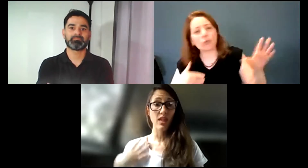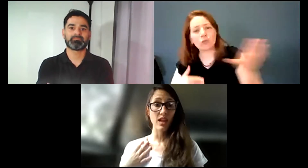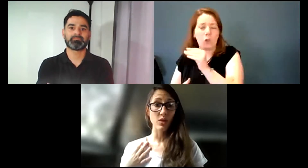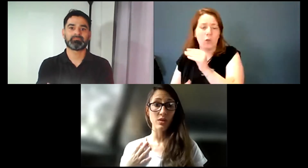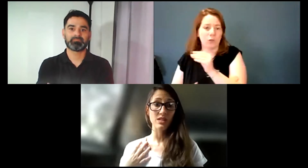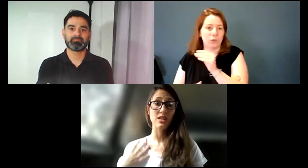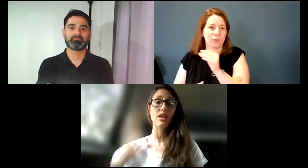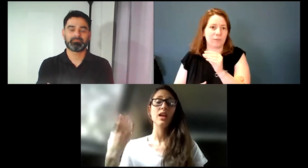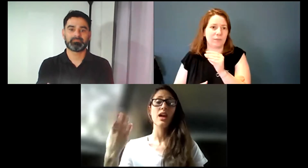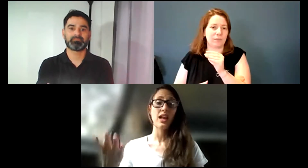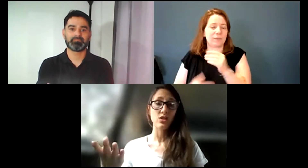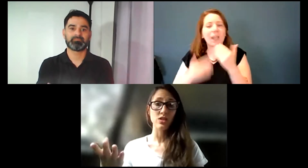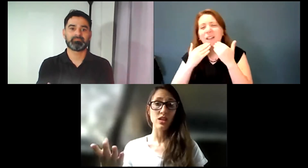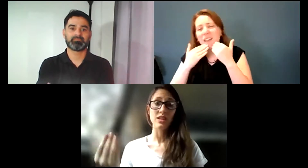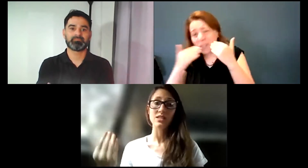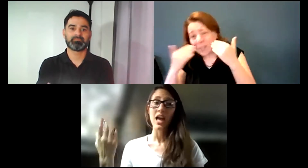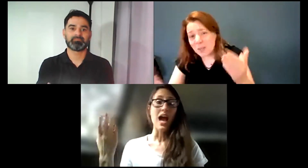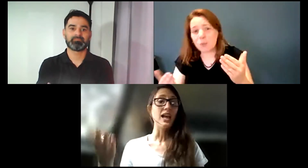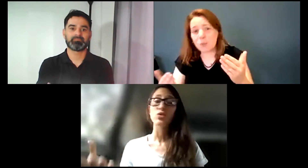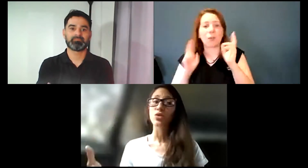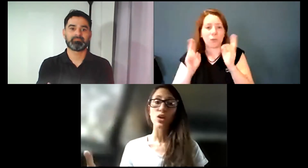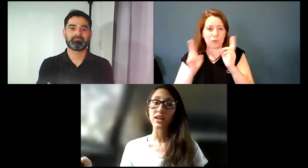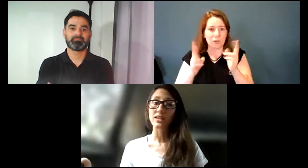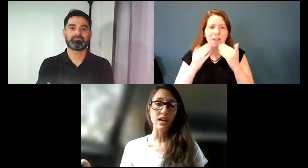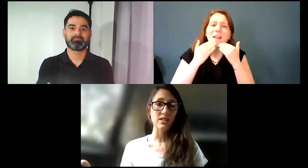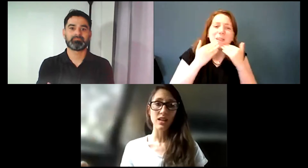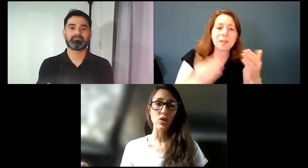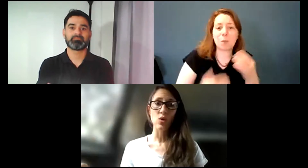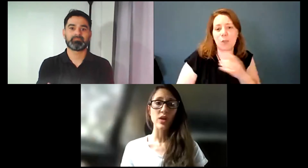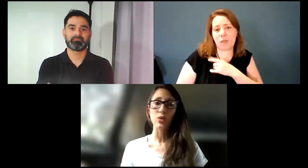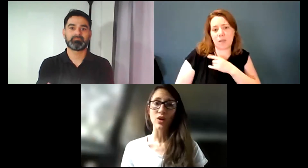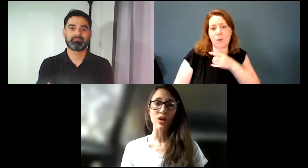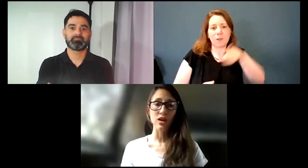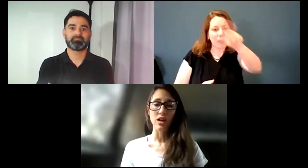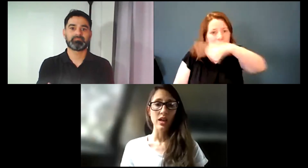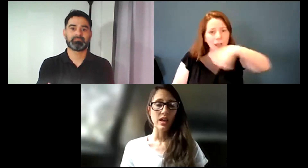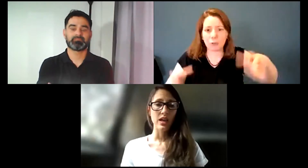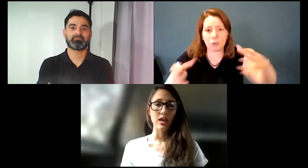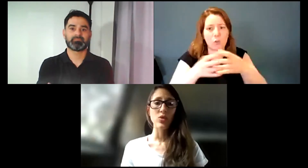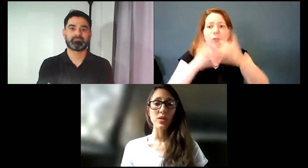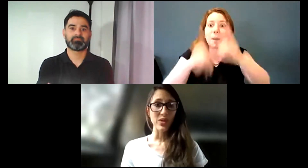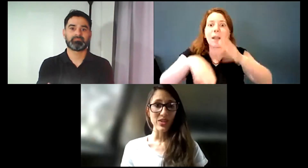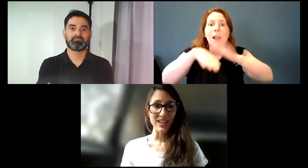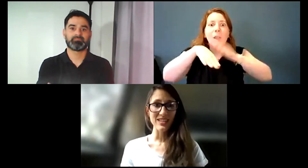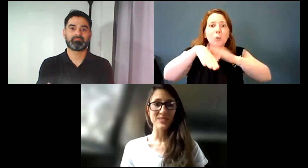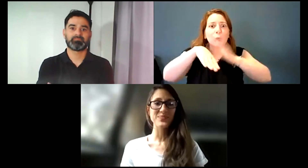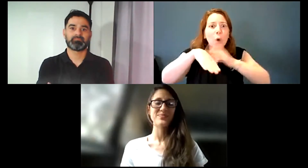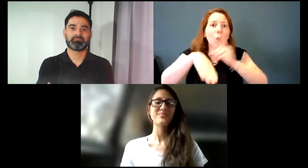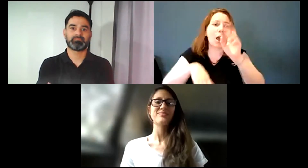la universidad a las docentes, a las tutoras que cumplen un rol muy importante. Sí,